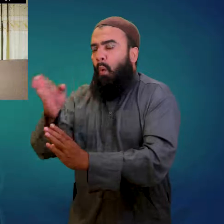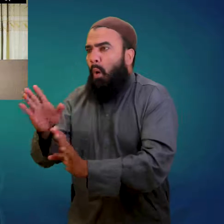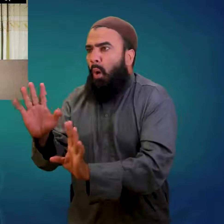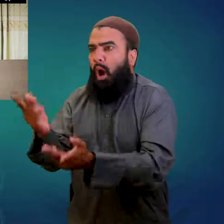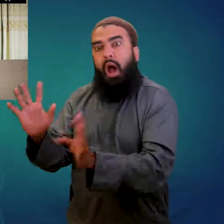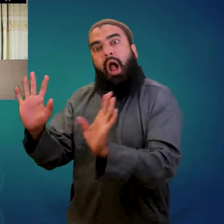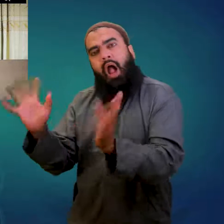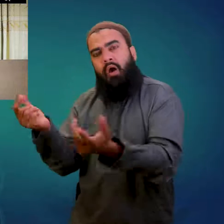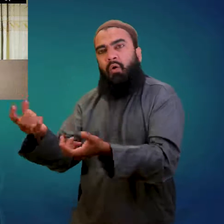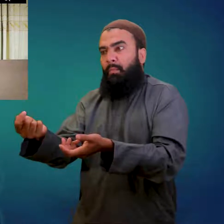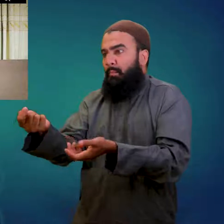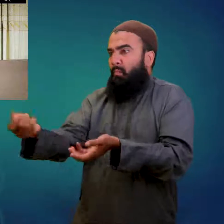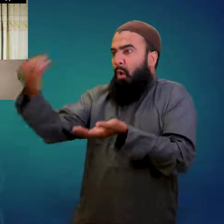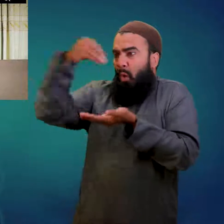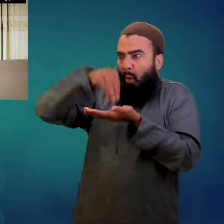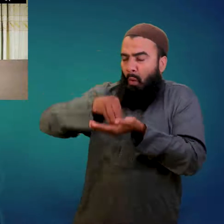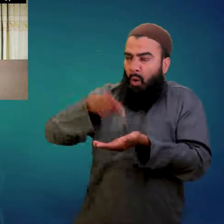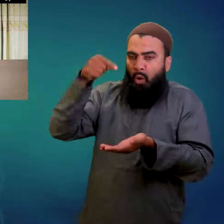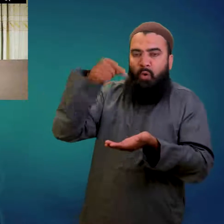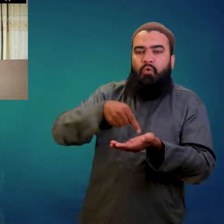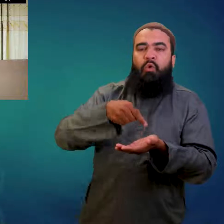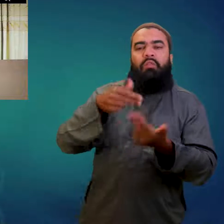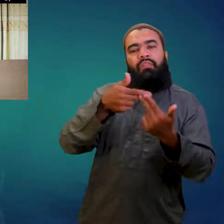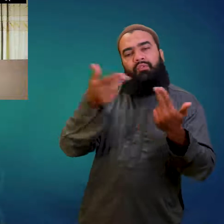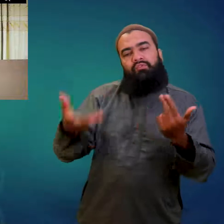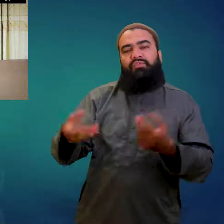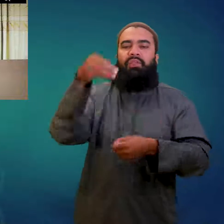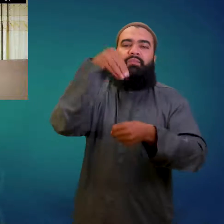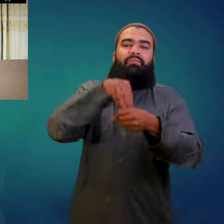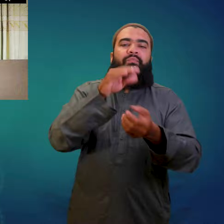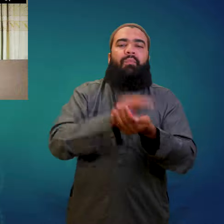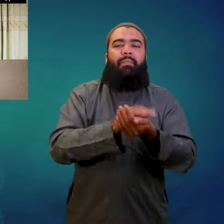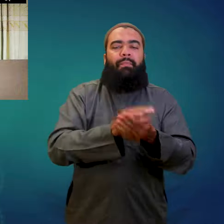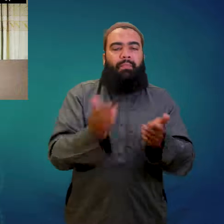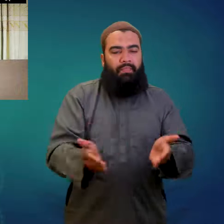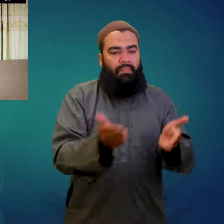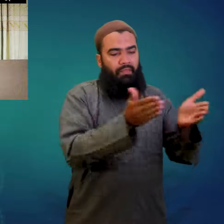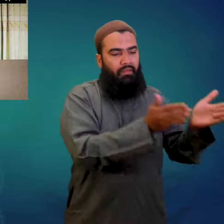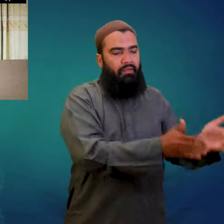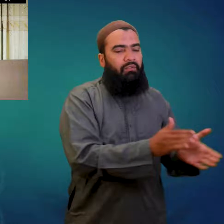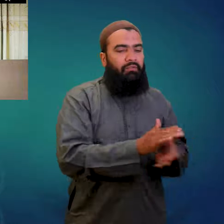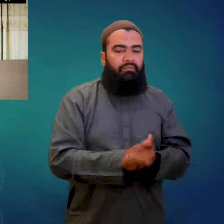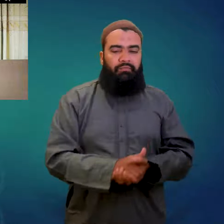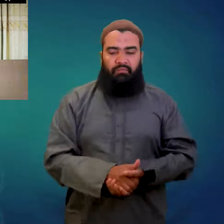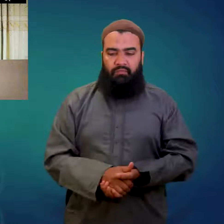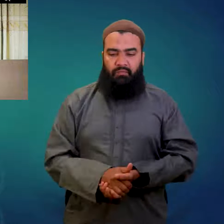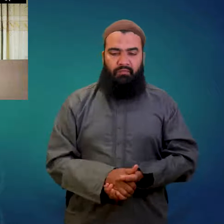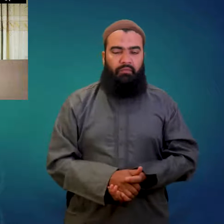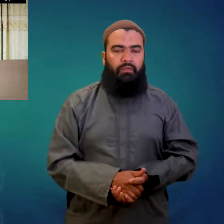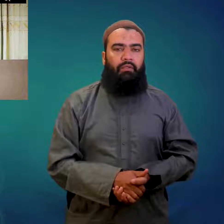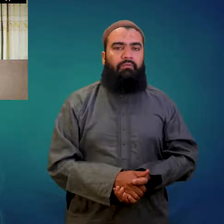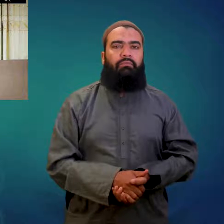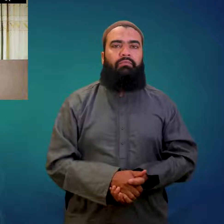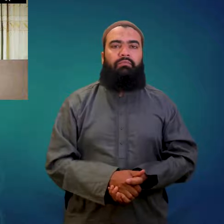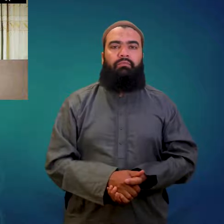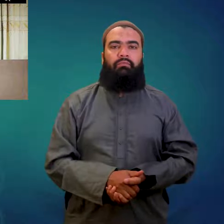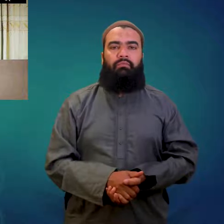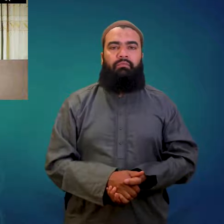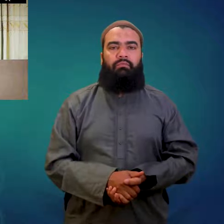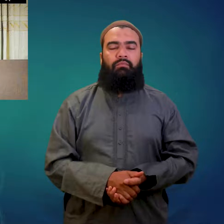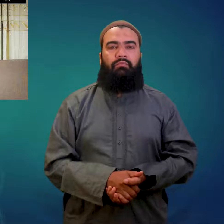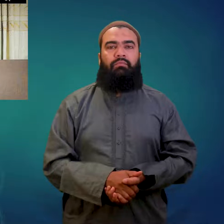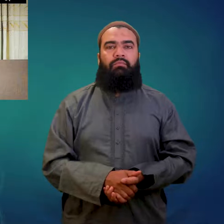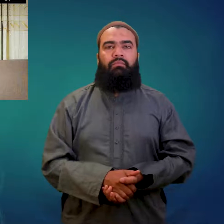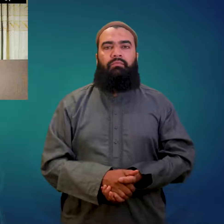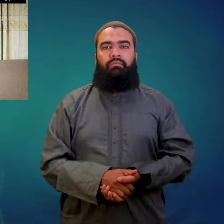جہاد و قتال کے حاصل ہو جائے۔ آیت نمبر 7 ما آتاکم الرسول